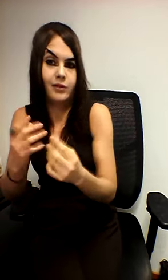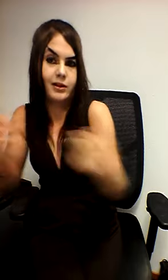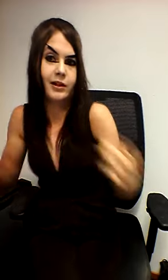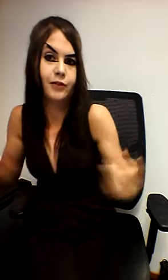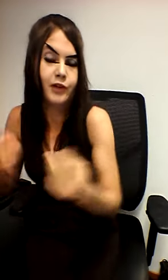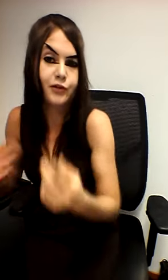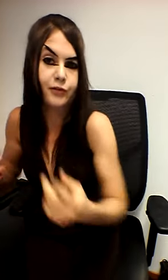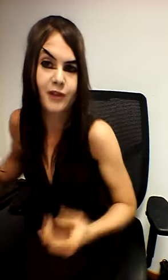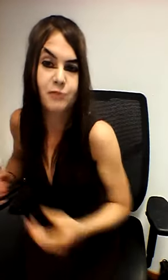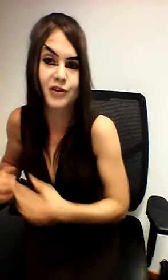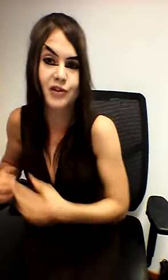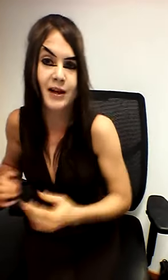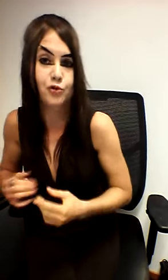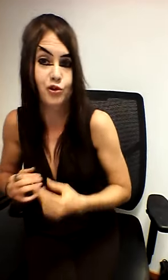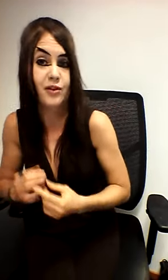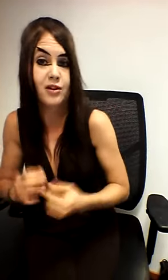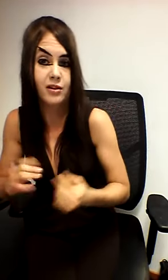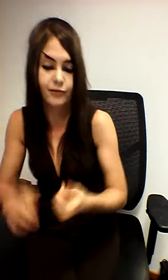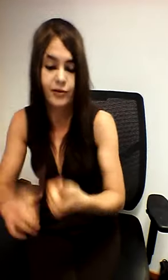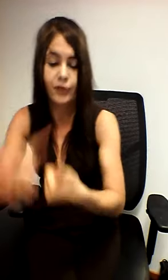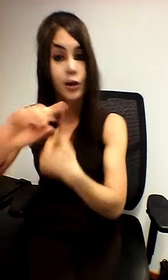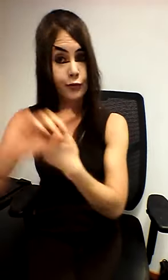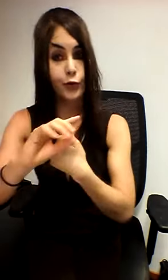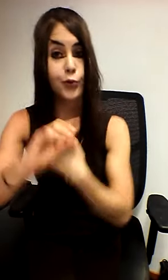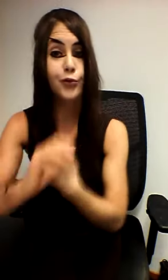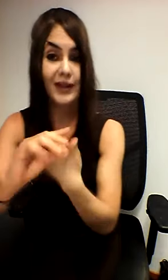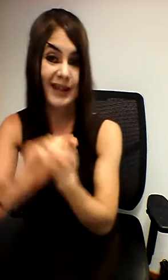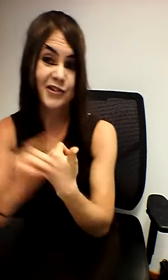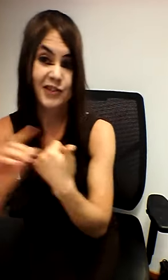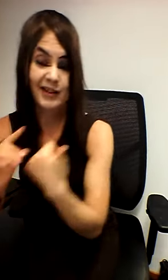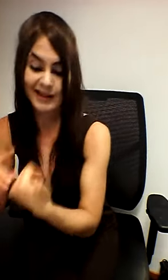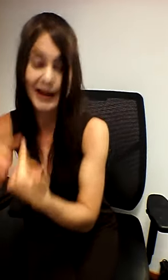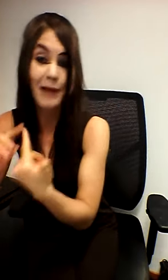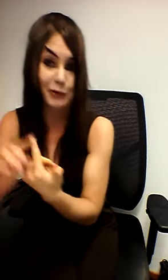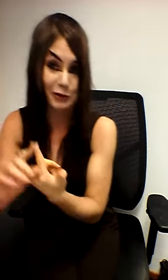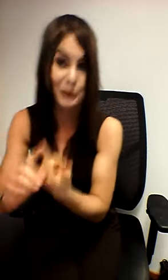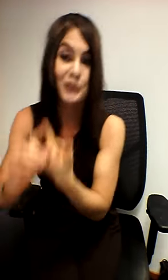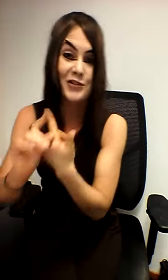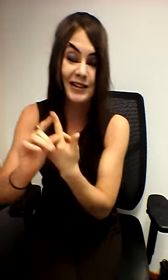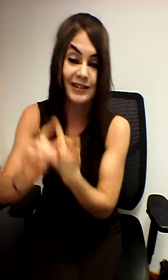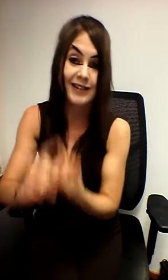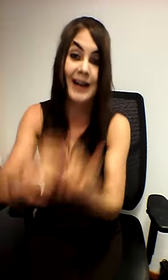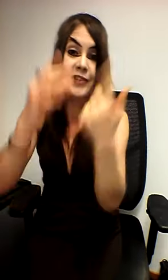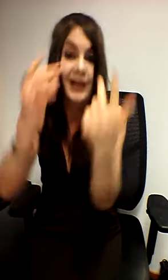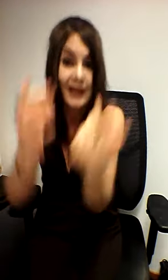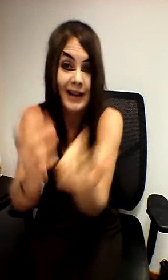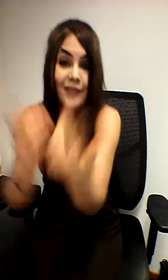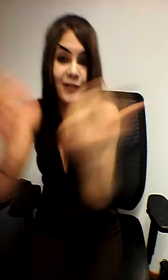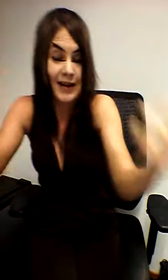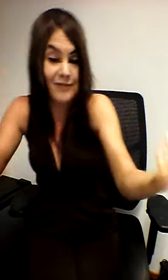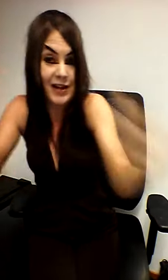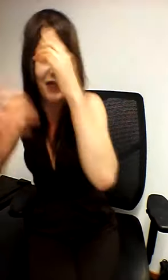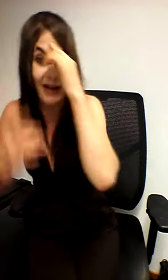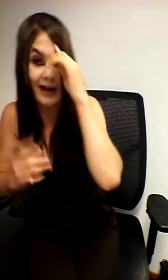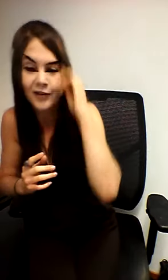En dat verlies van vetmassa is dus afhankelijk van voldoende geestelijke en lichamelijke rust in je dagen en de aanwezigheid